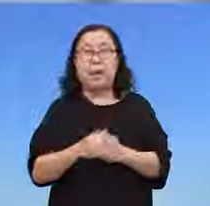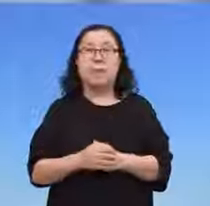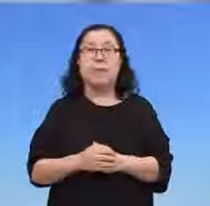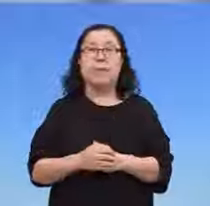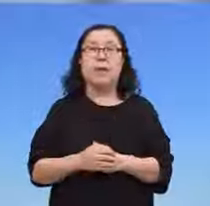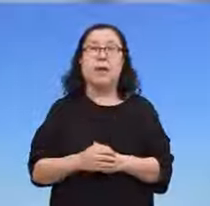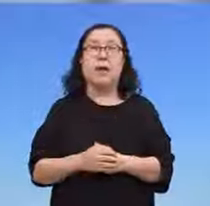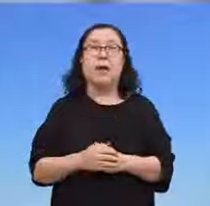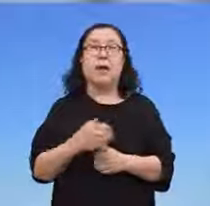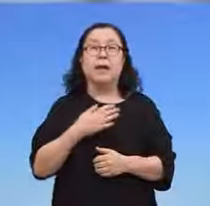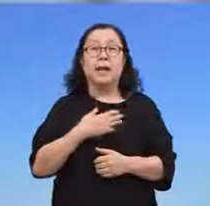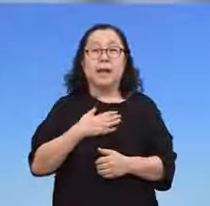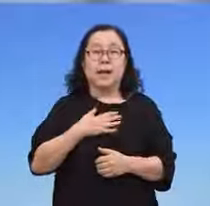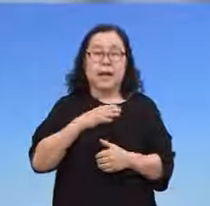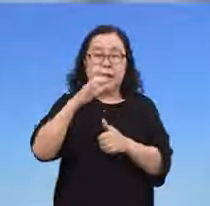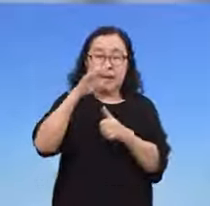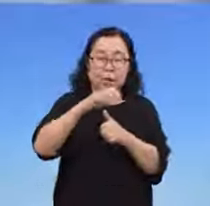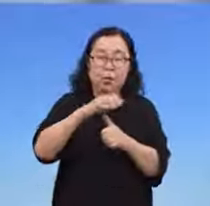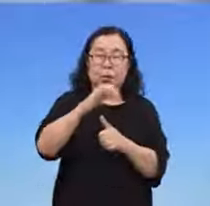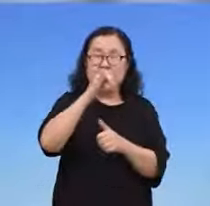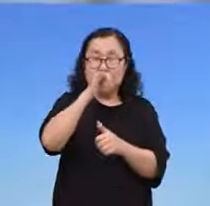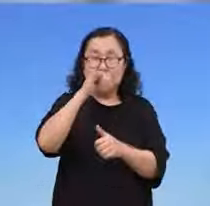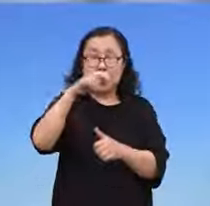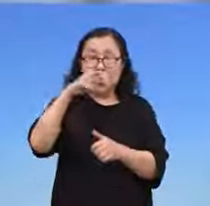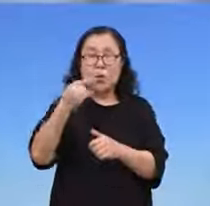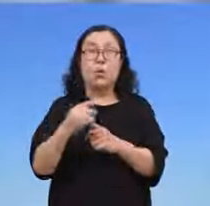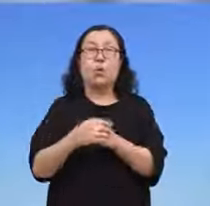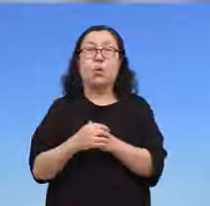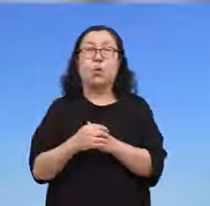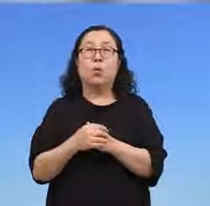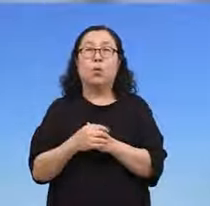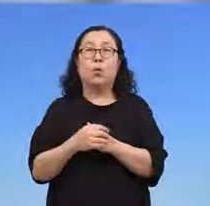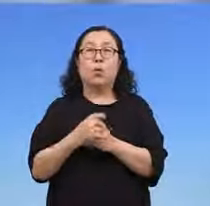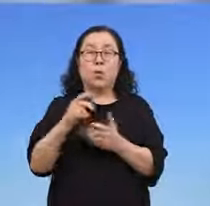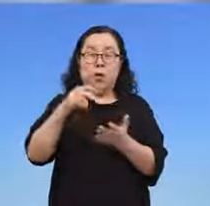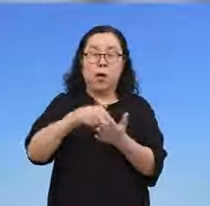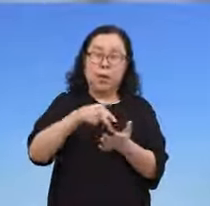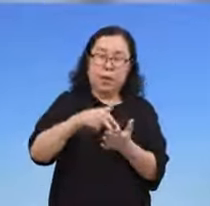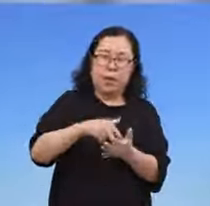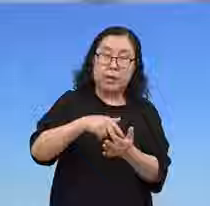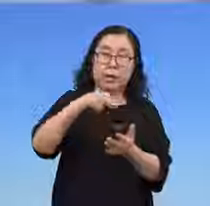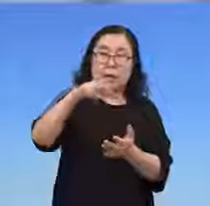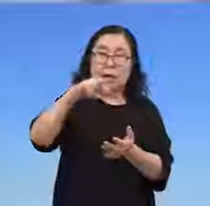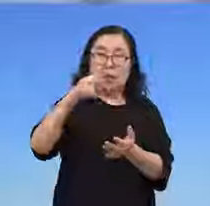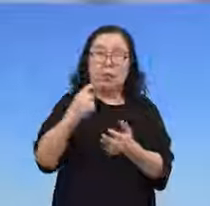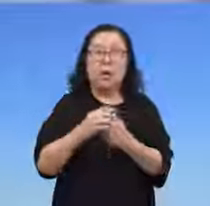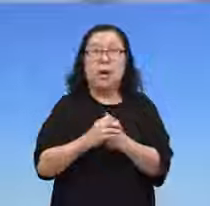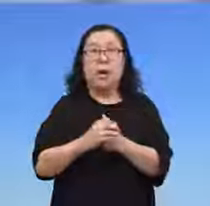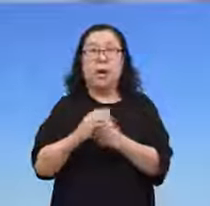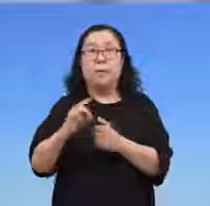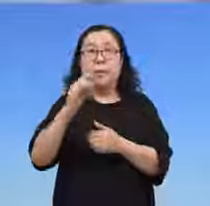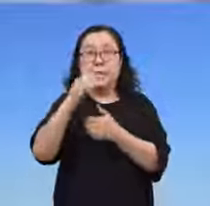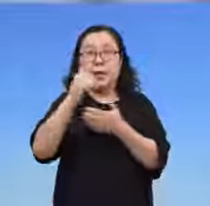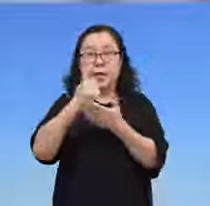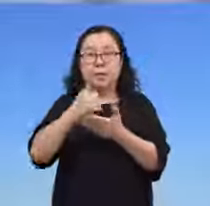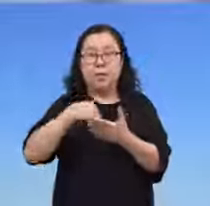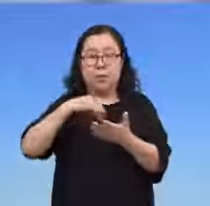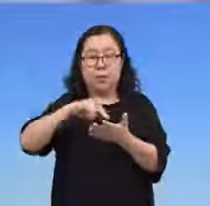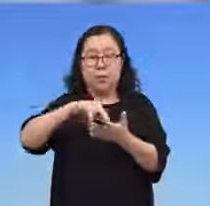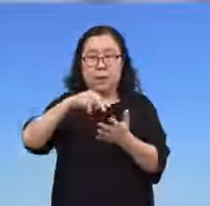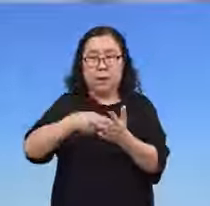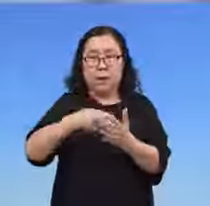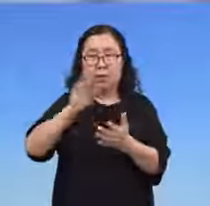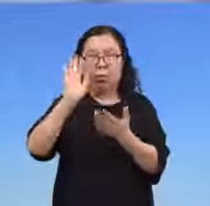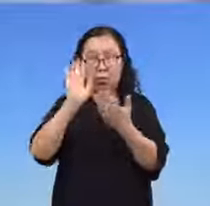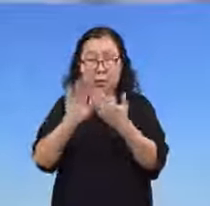사도 바울처럼 비록 내가 감옥에 갇혀 있는 상황이라 할지라도, 그런 형편이라 할지라도 먼저 하나님, 내가 돌이킨